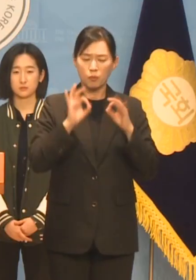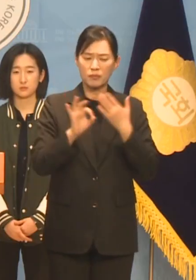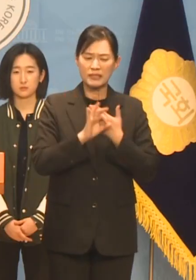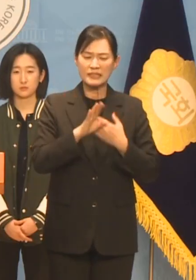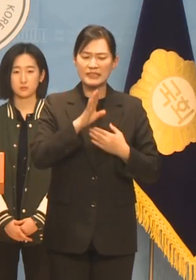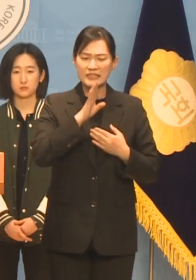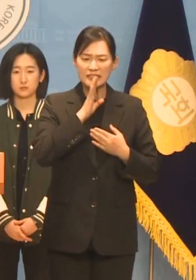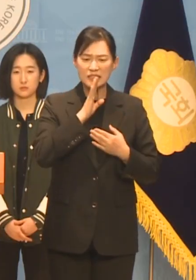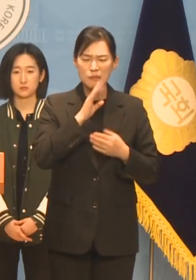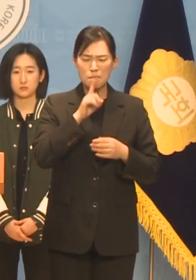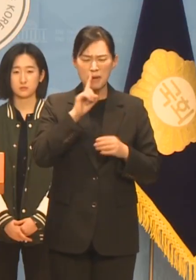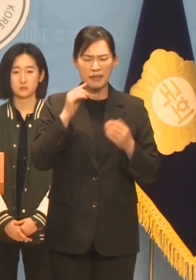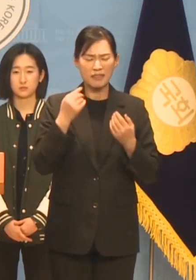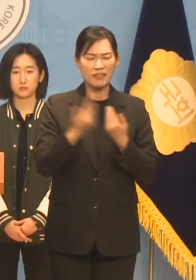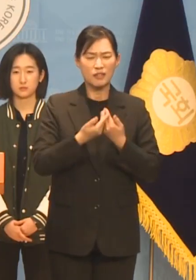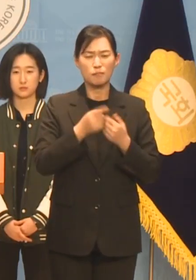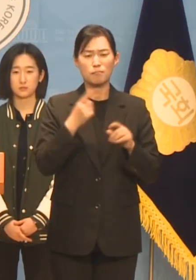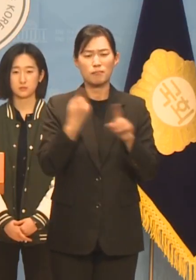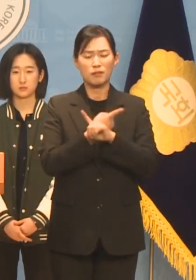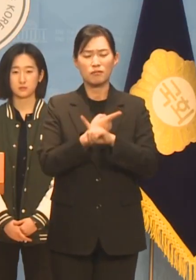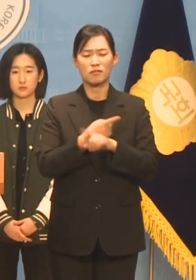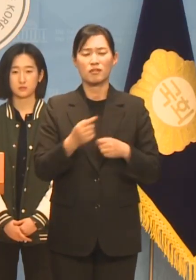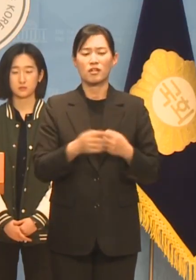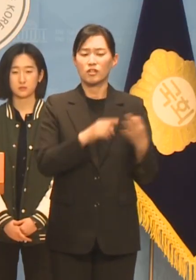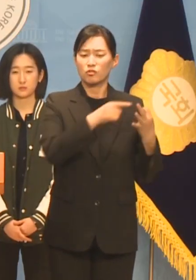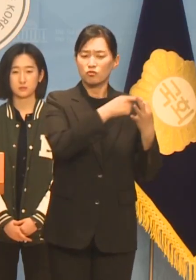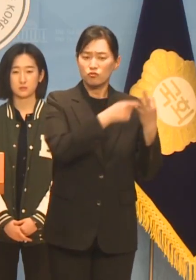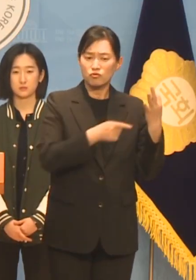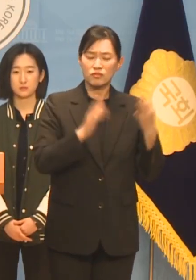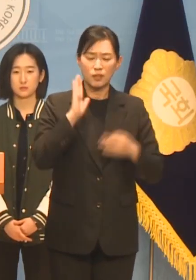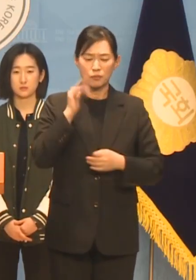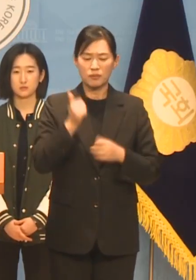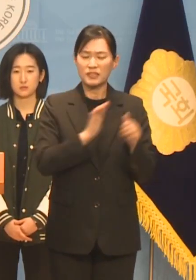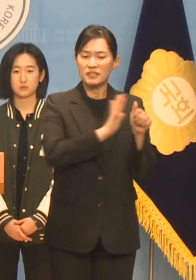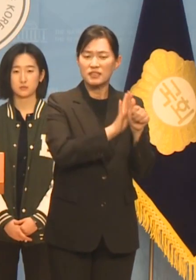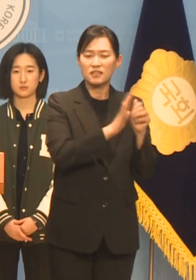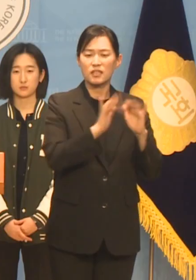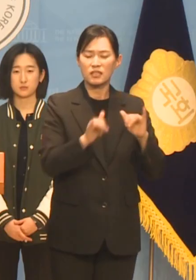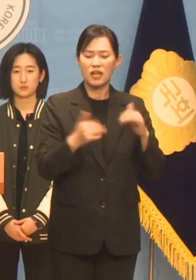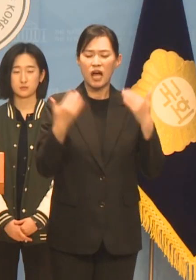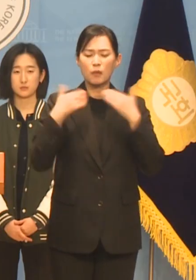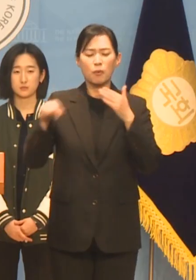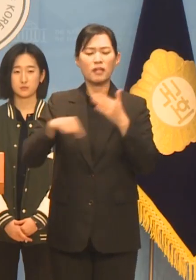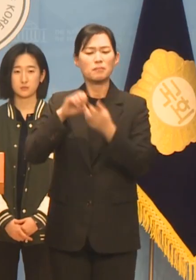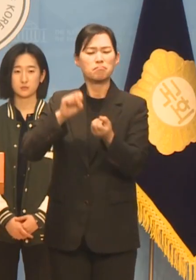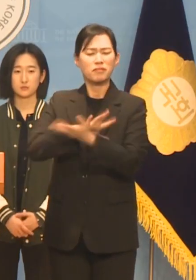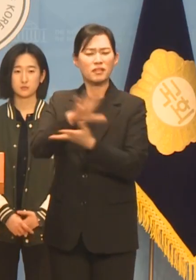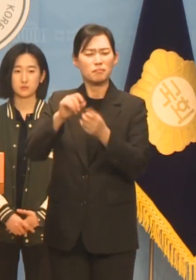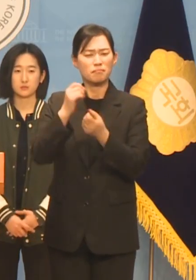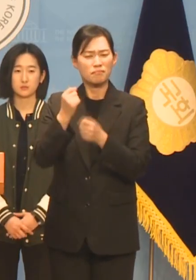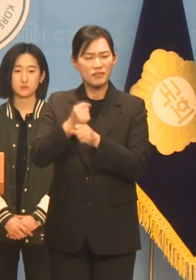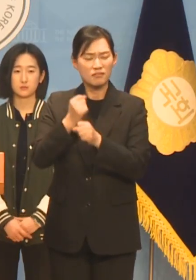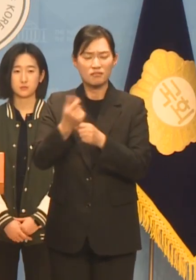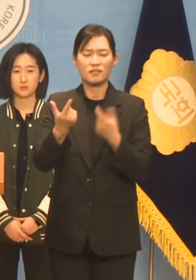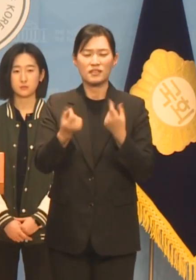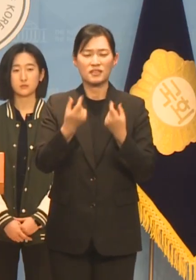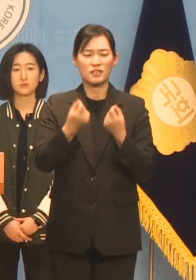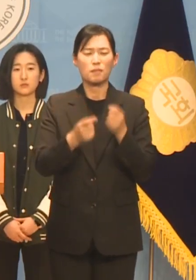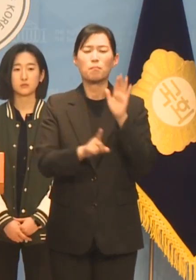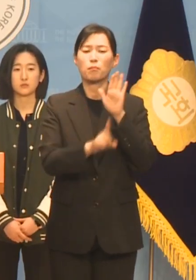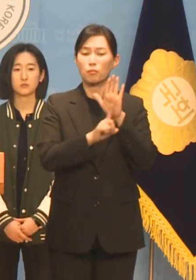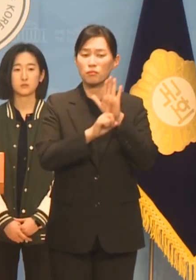바꾸어 마치 극우 성향의 윤 대통령 지지자들이 학교 내부에서 난동을 일으킨 것처럼 보도를 하였습니다.